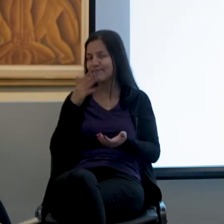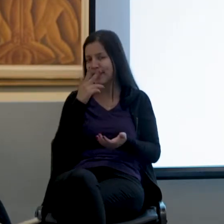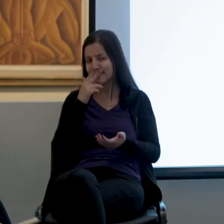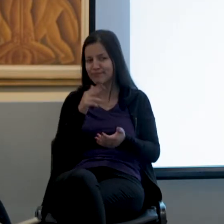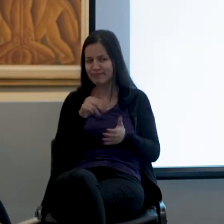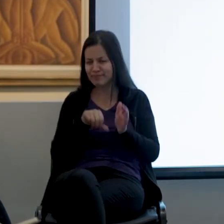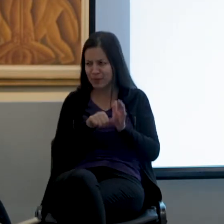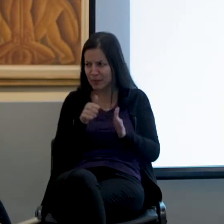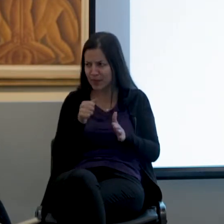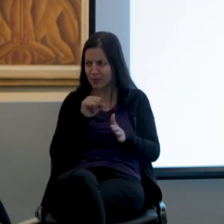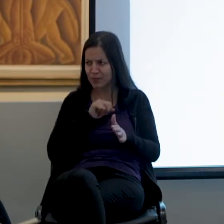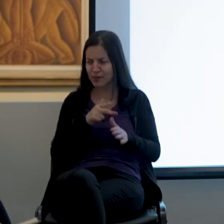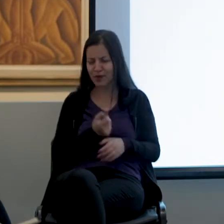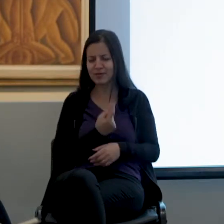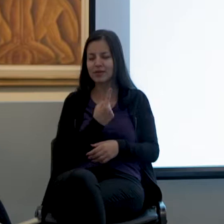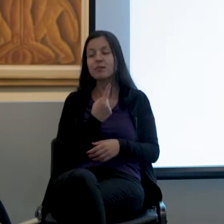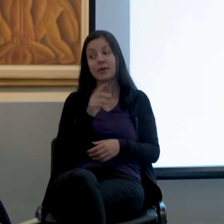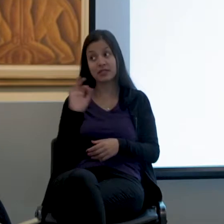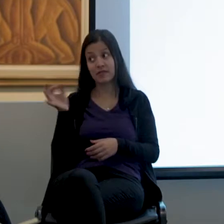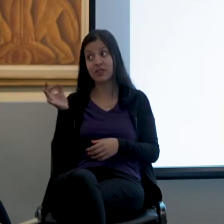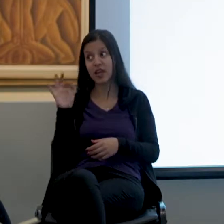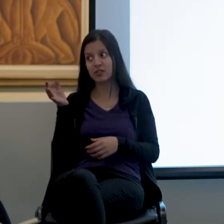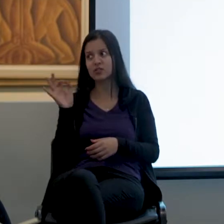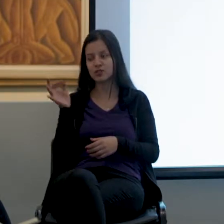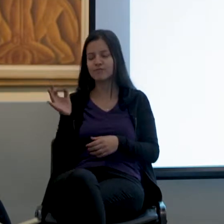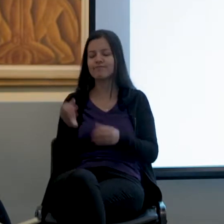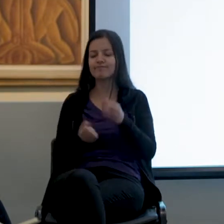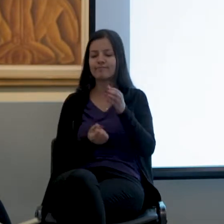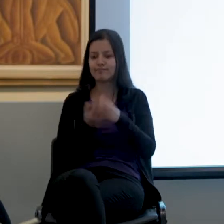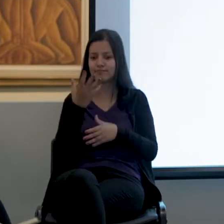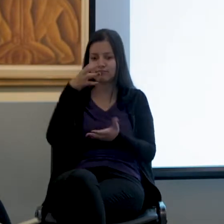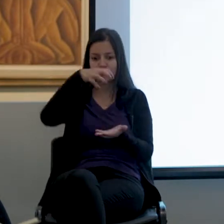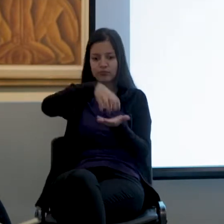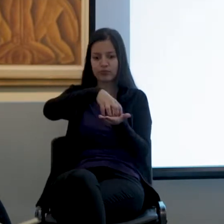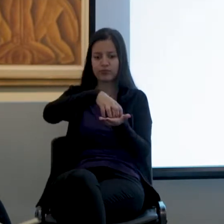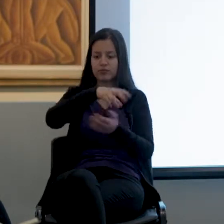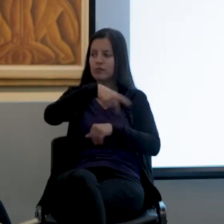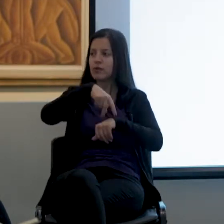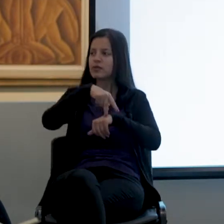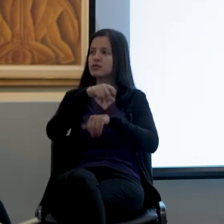foi. Foi em várias, viu?